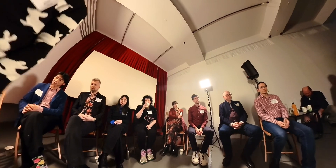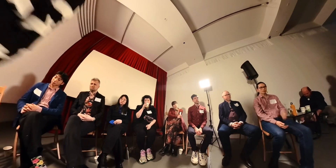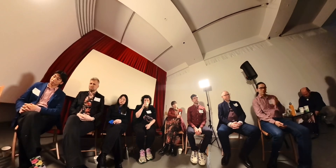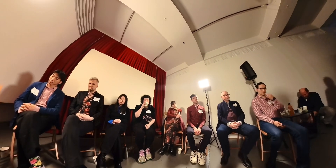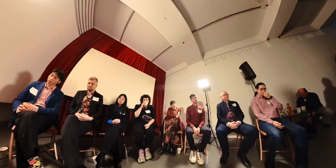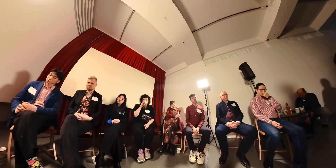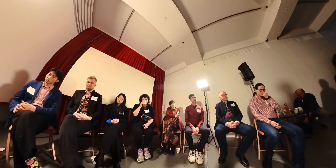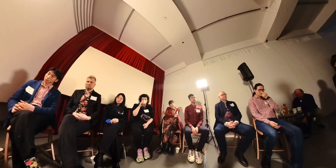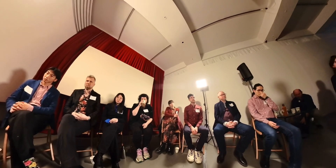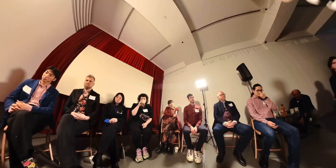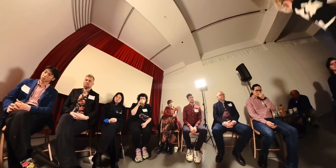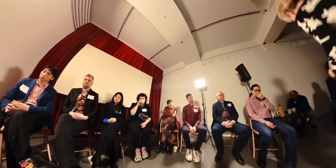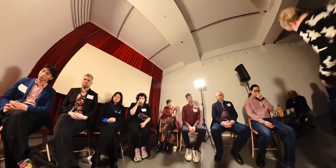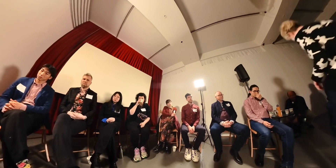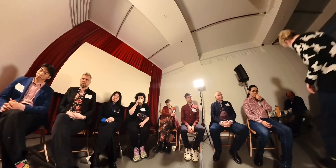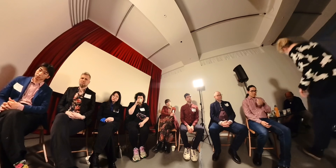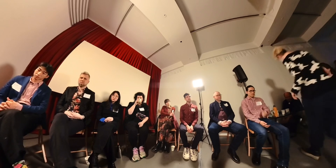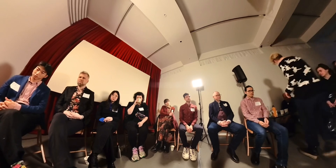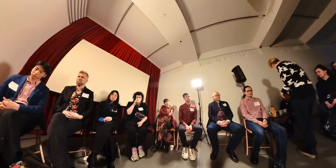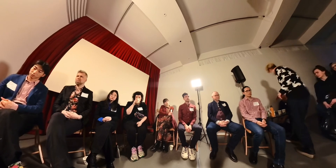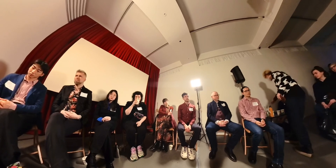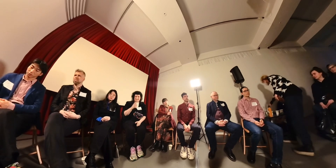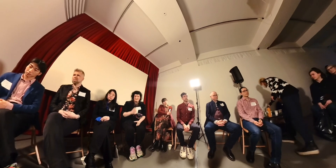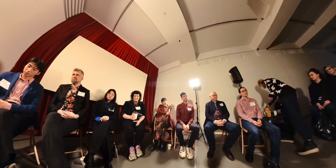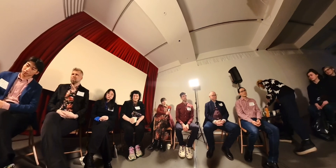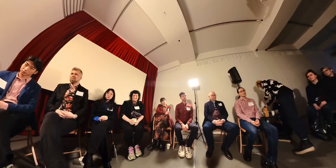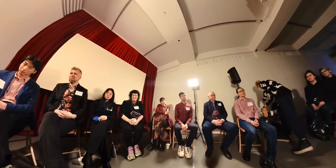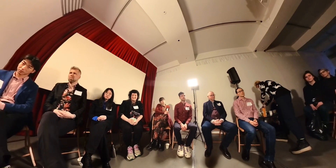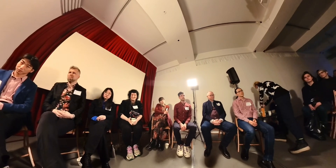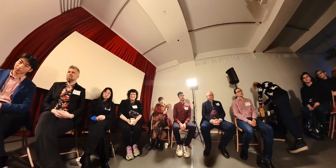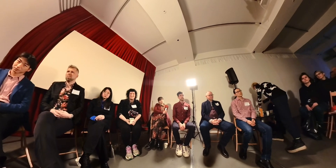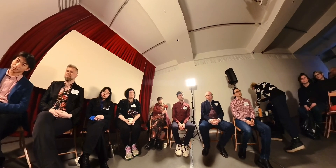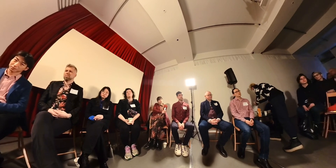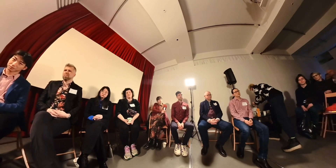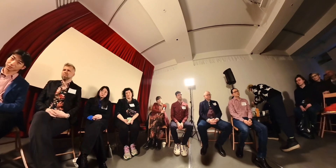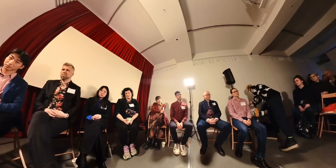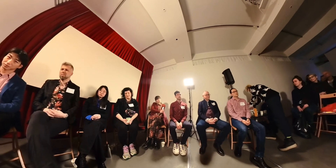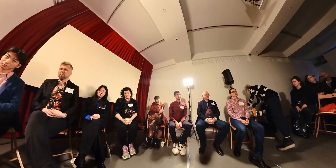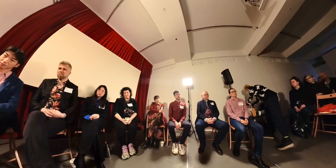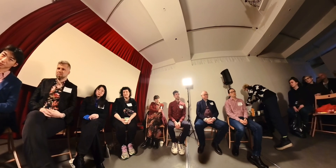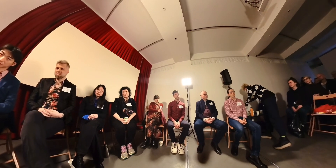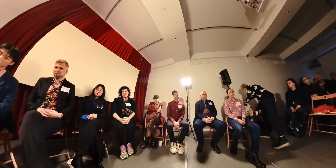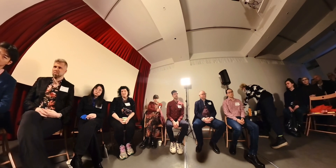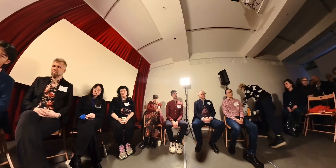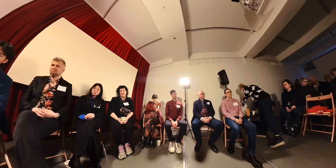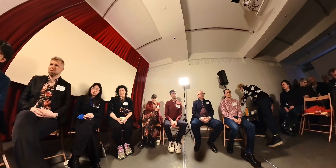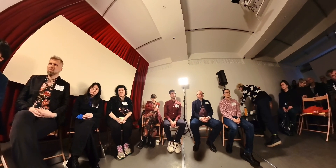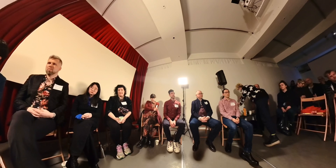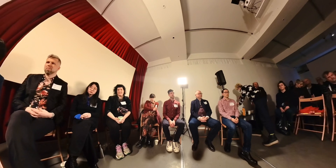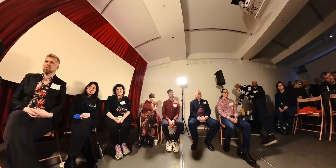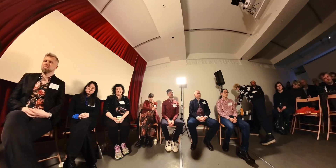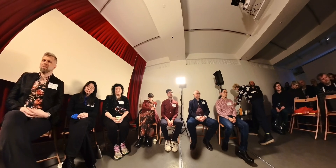ta reprezentace, participace a přístupnost, tak vlastně jsou jakoby v rámci toho